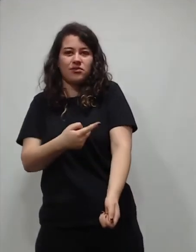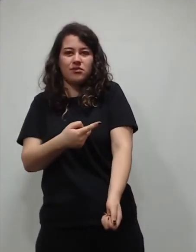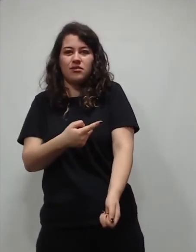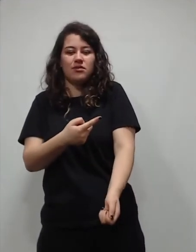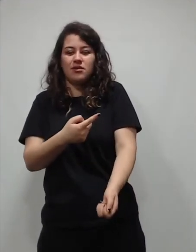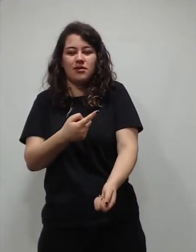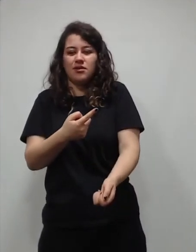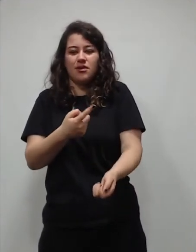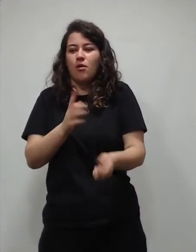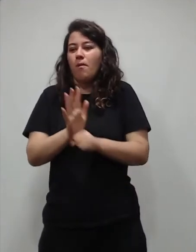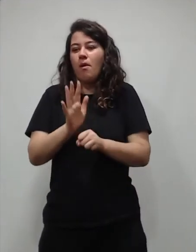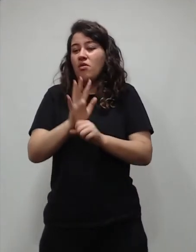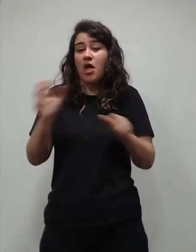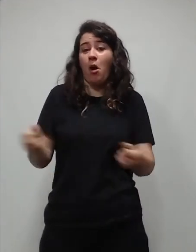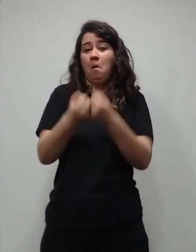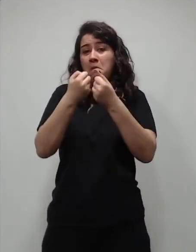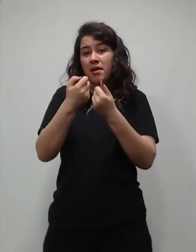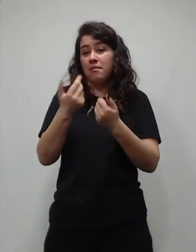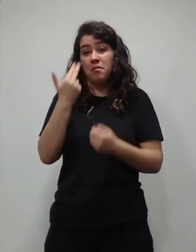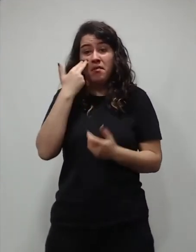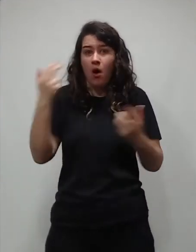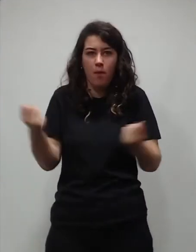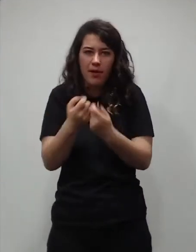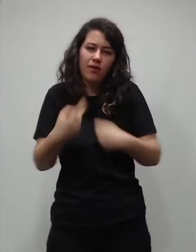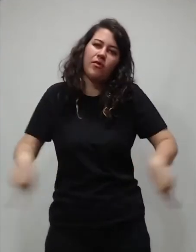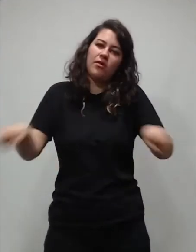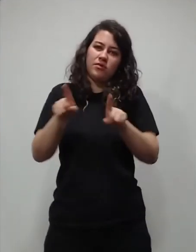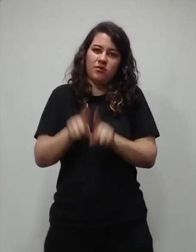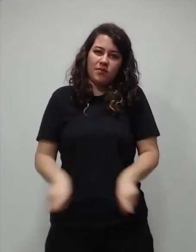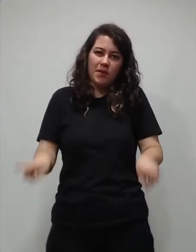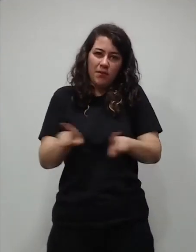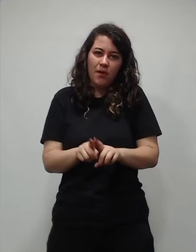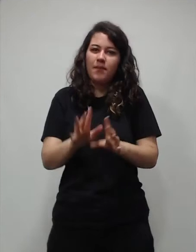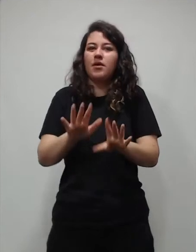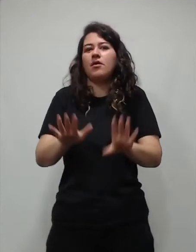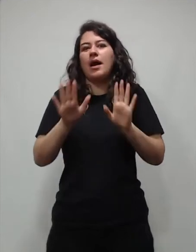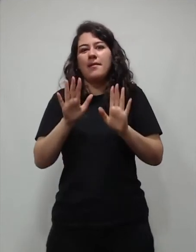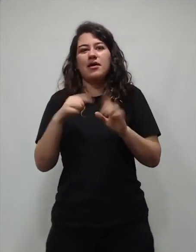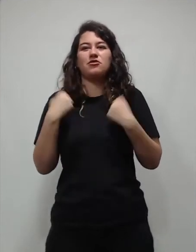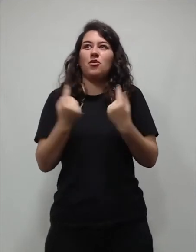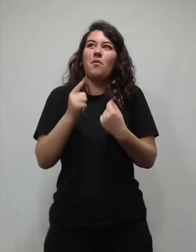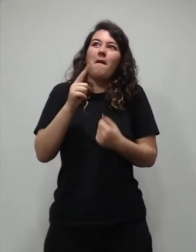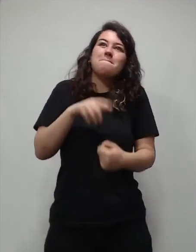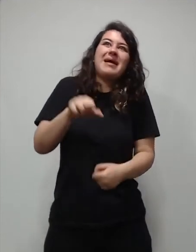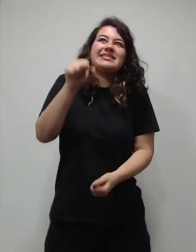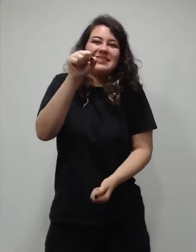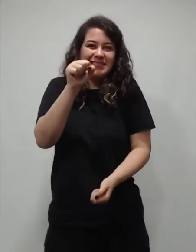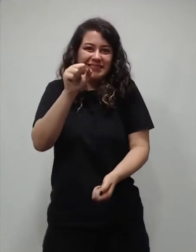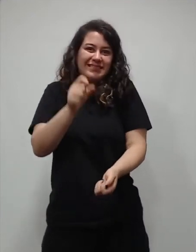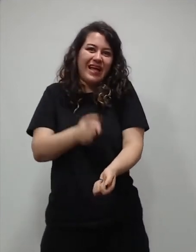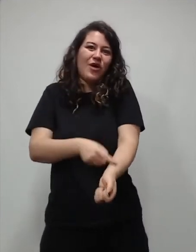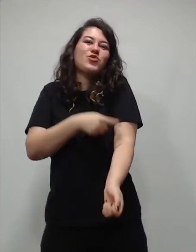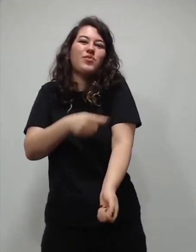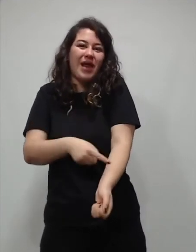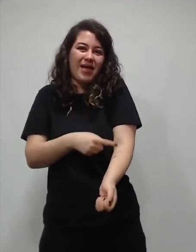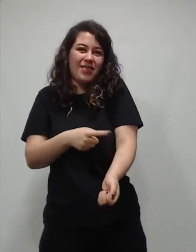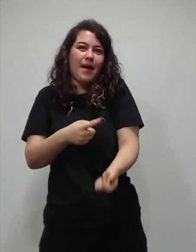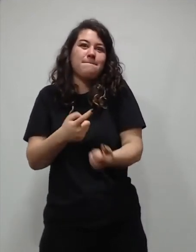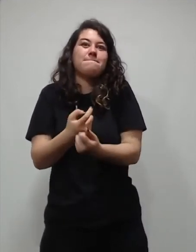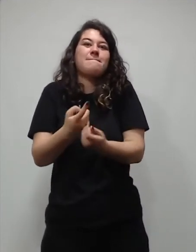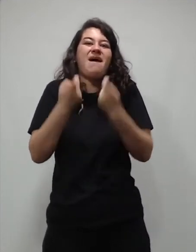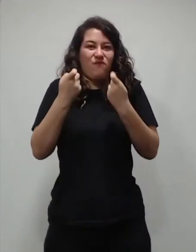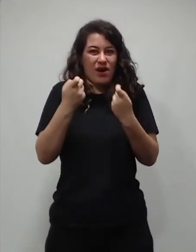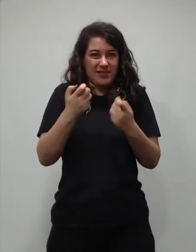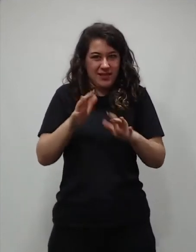situaciones inciertas, es decir, se nos presentan problemas, lo que nos pasa a todos, pero tal vez un poquito más